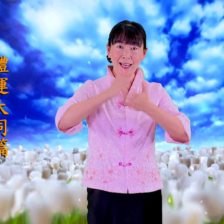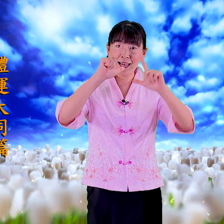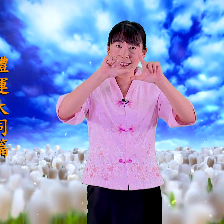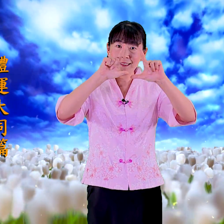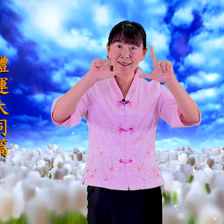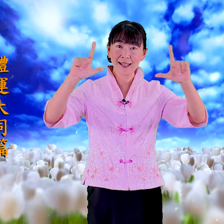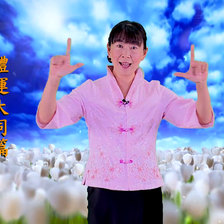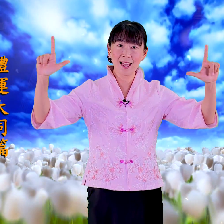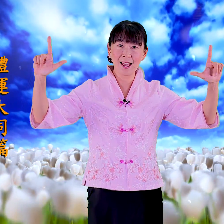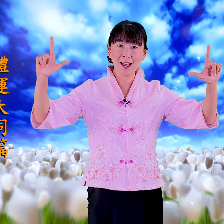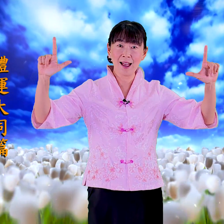大